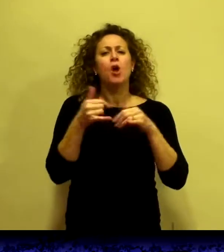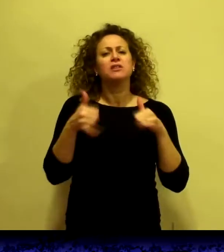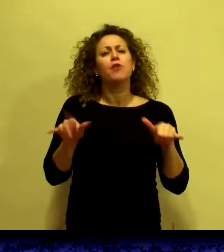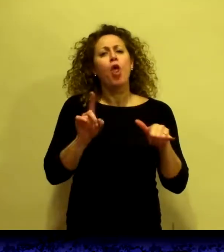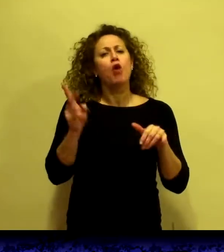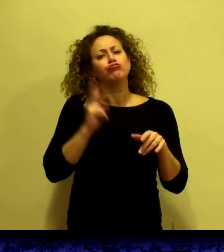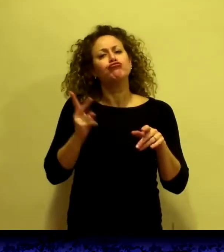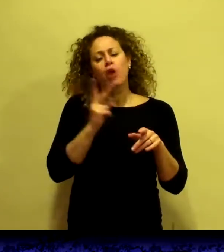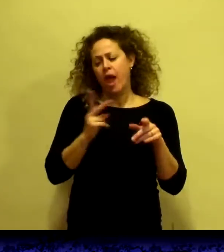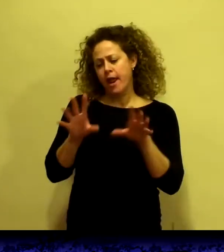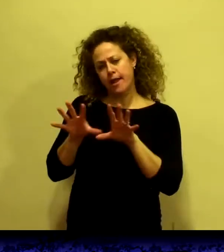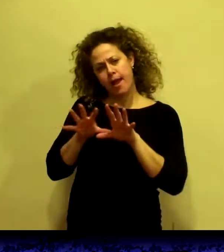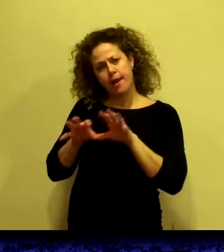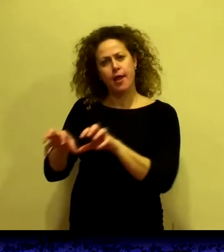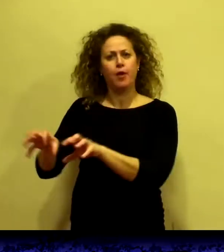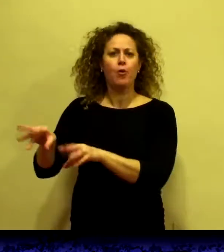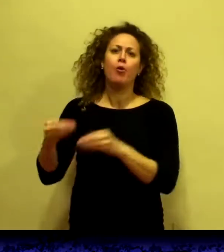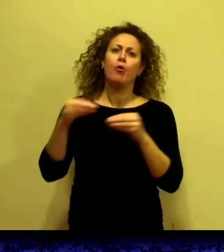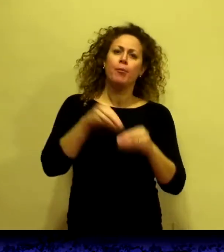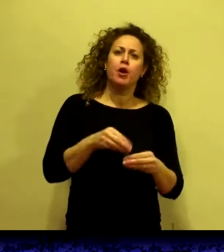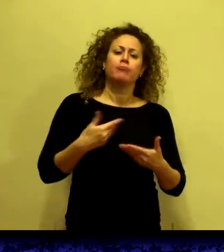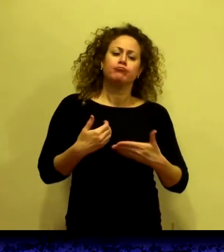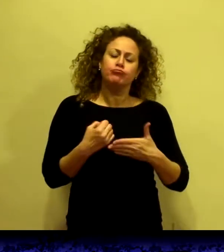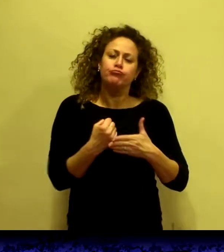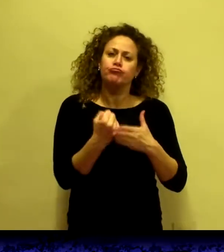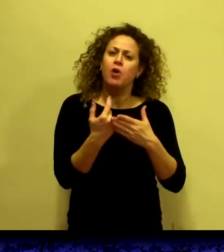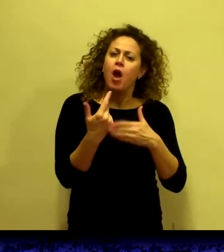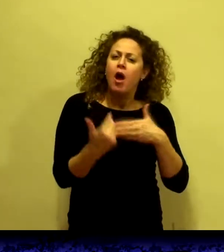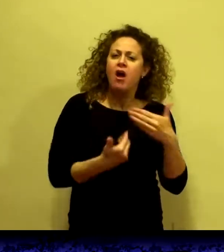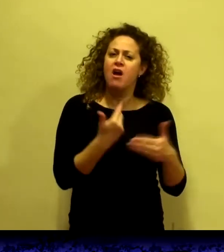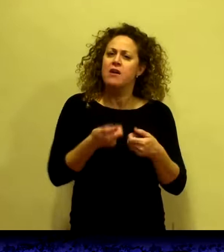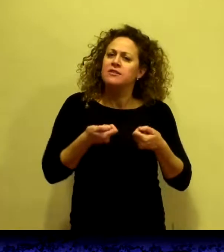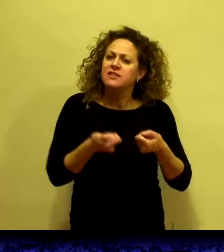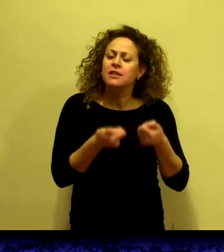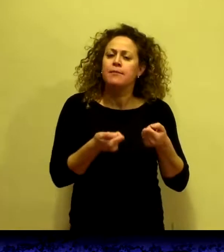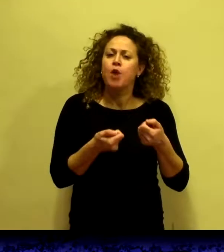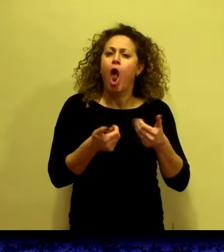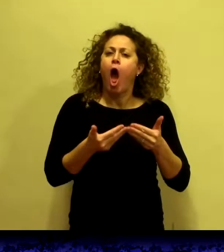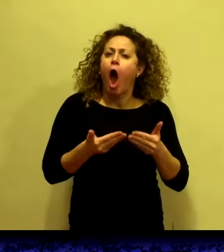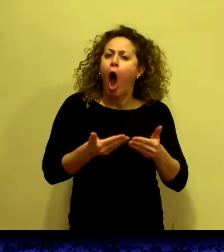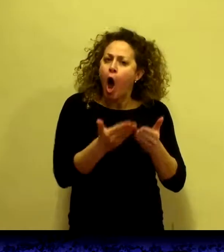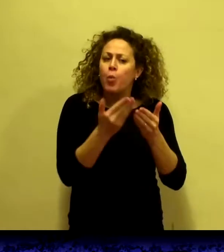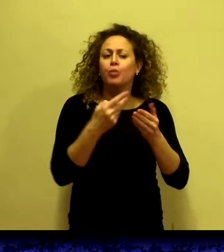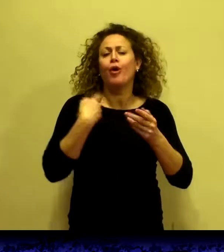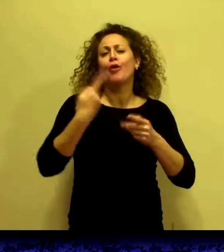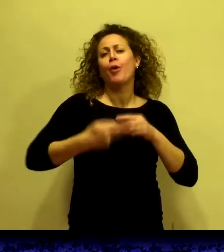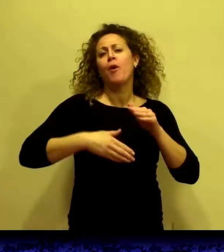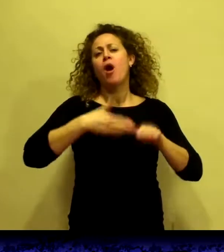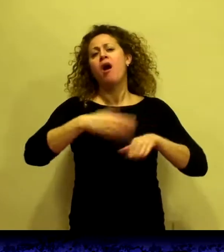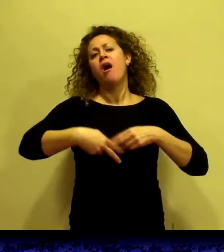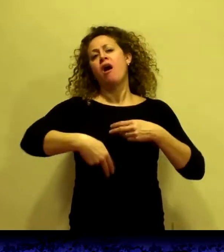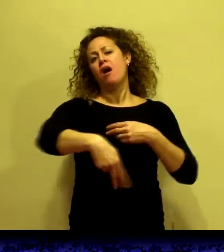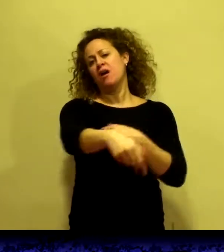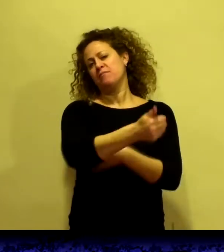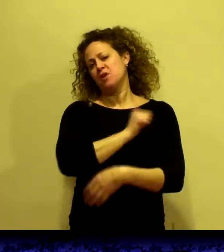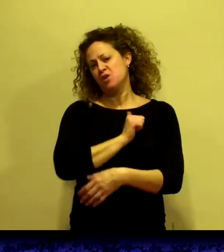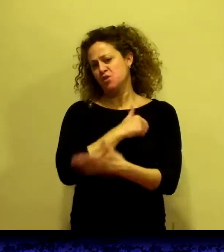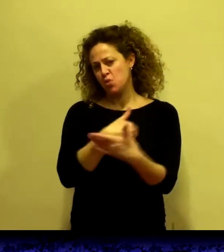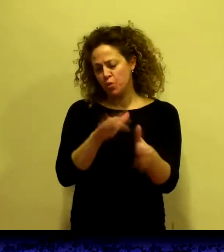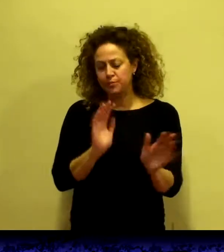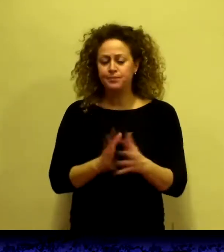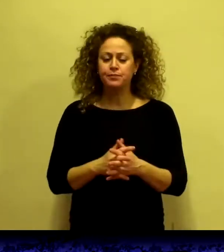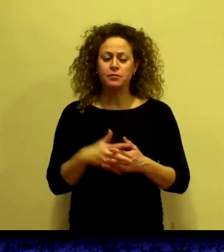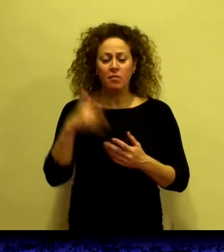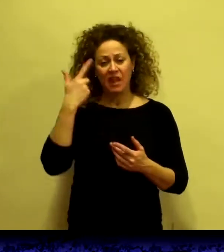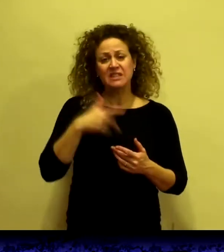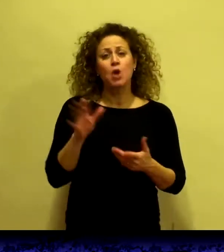scuole ormai. Vero? Ma sì, diciamo che anche con i tagli che ci sono stati, esatto, all'istruzione, senza voler fare polemiche, esatto, di